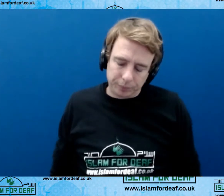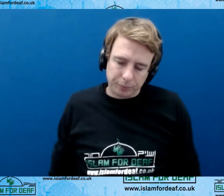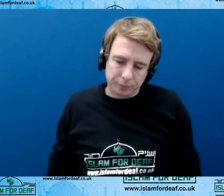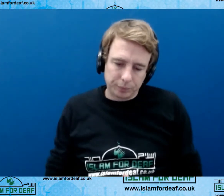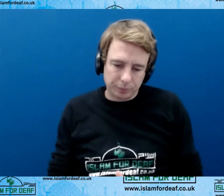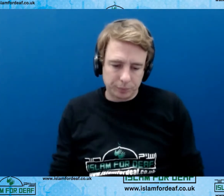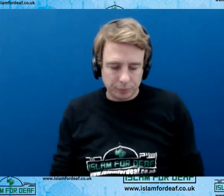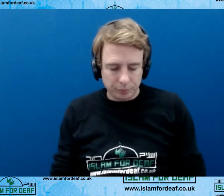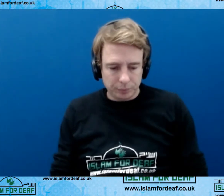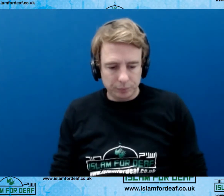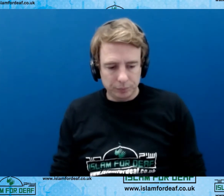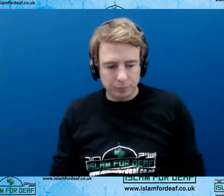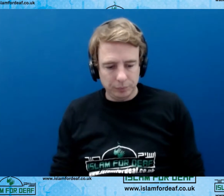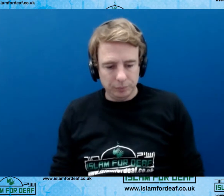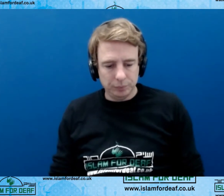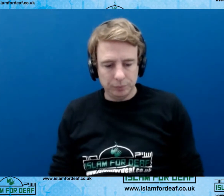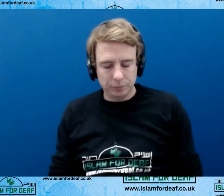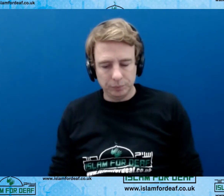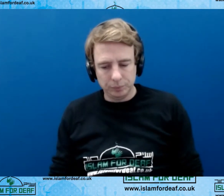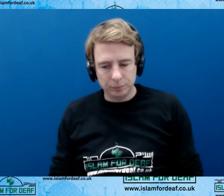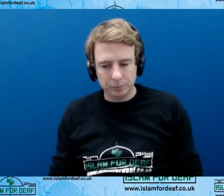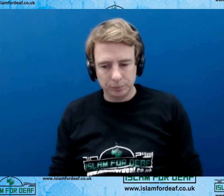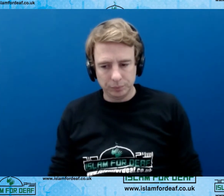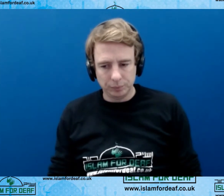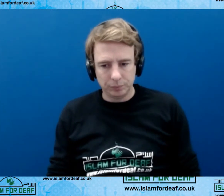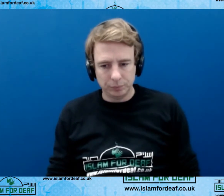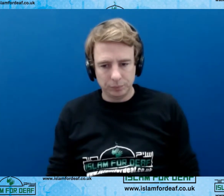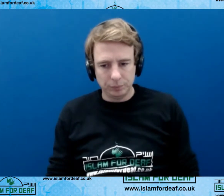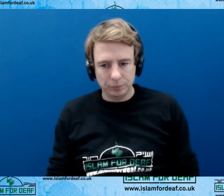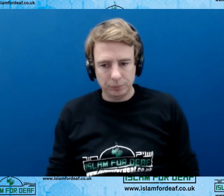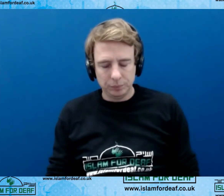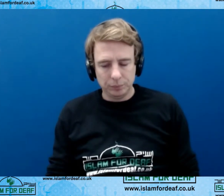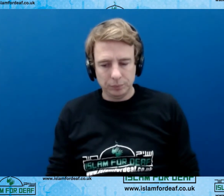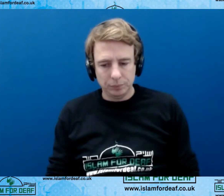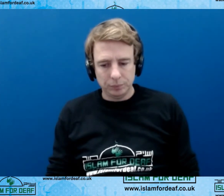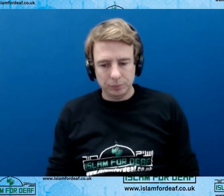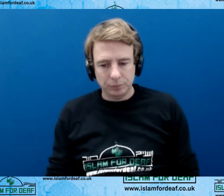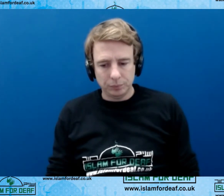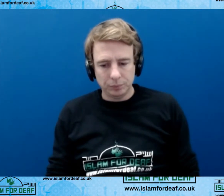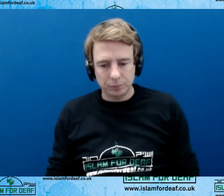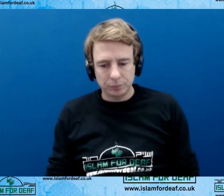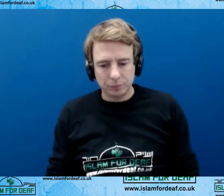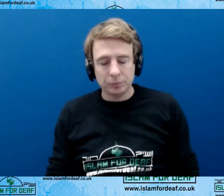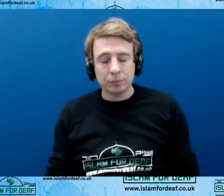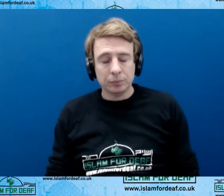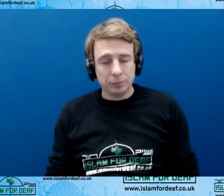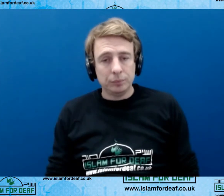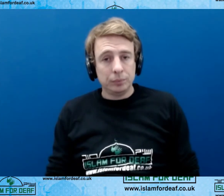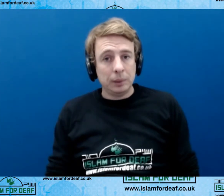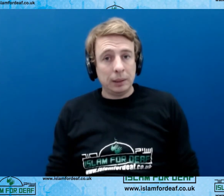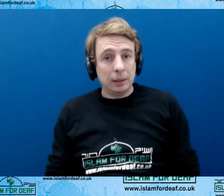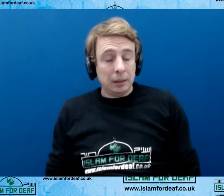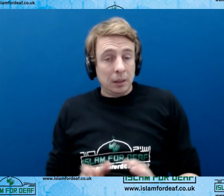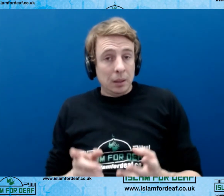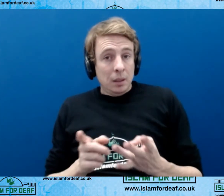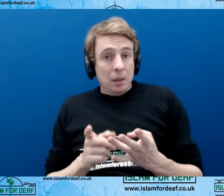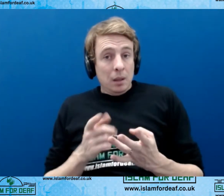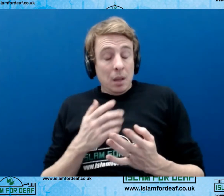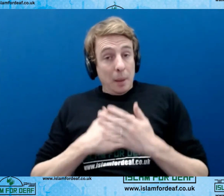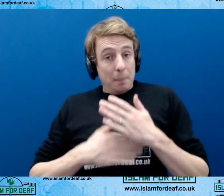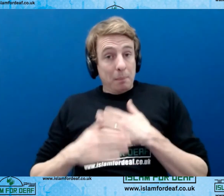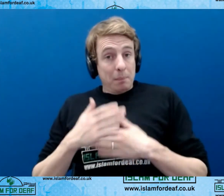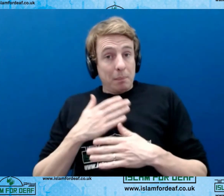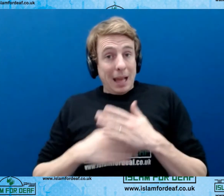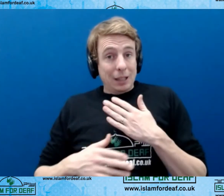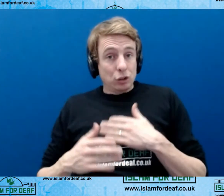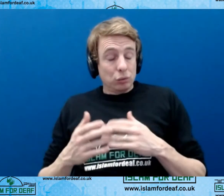في الماء البارد ويخرج يصلي في الوقت البارد. And patience is upon firstly obedience to